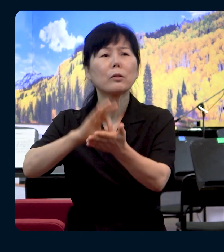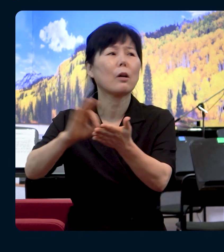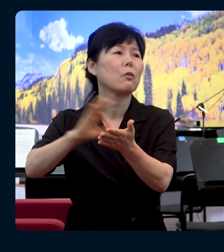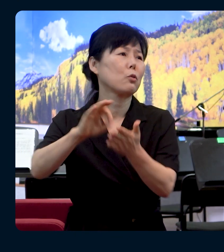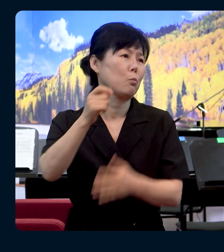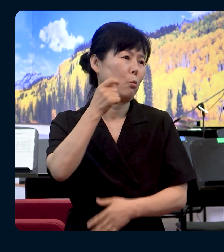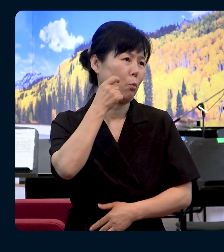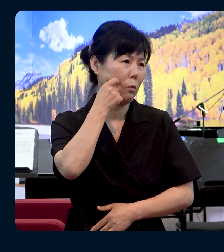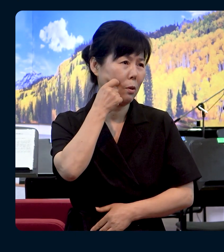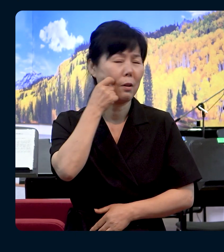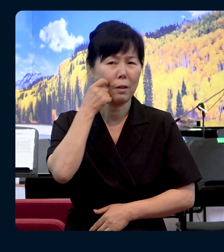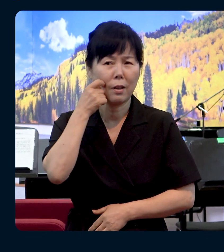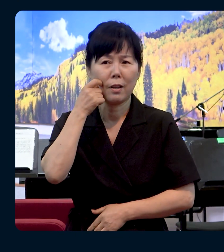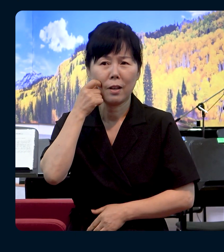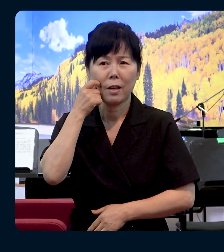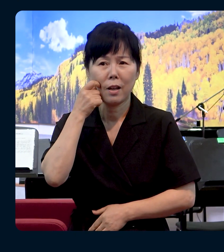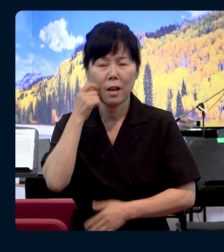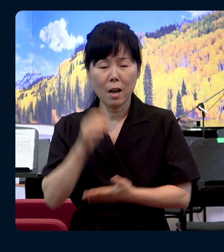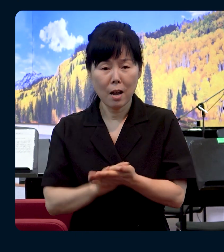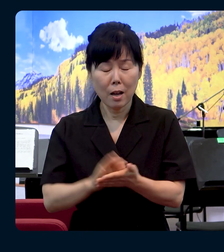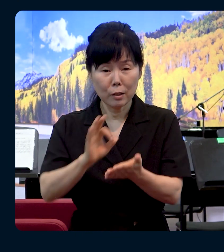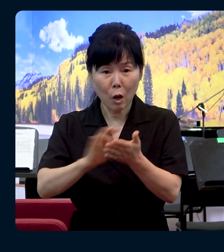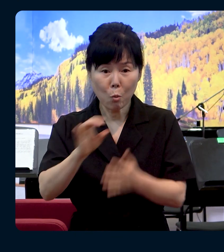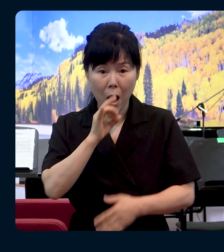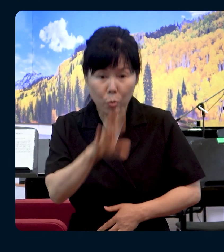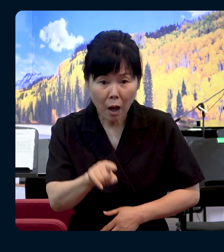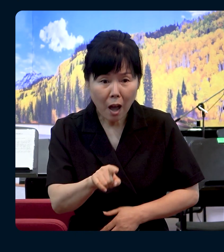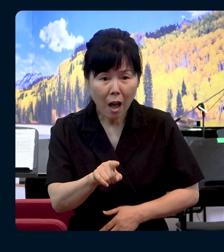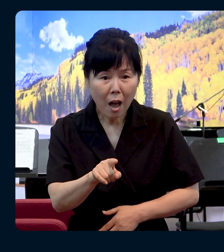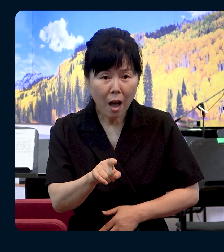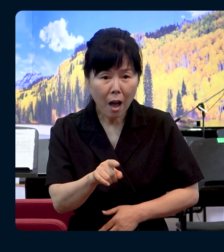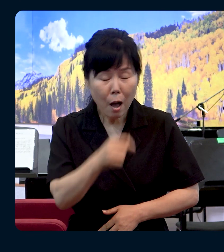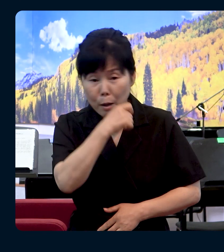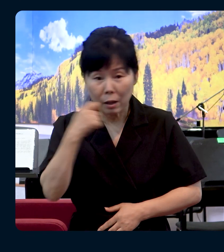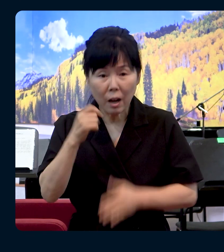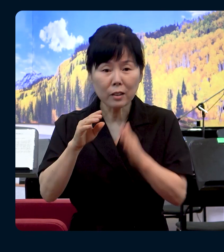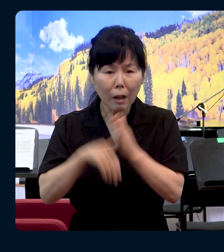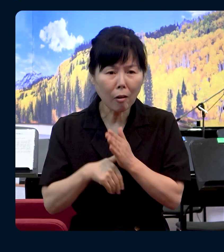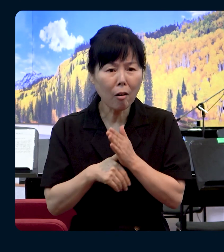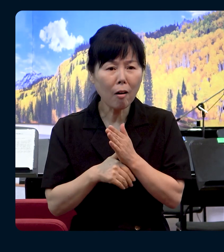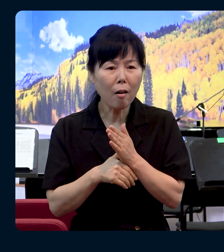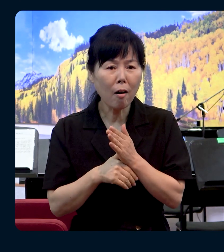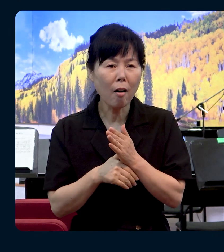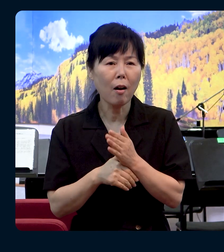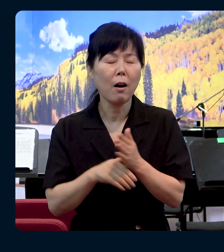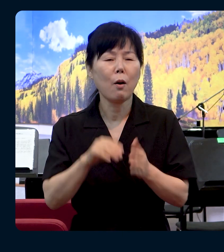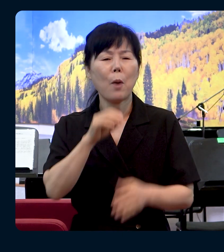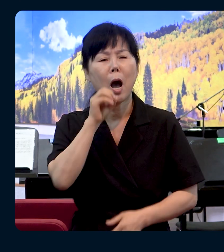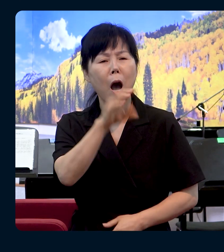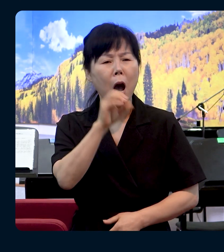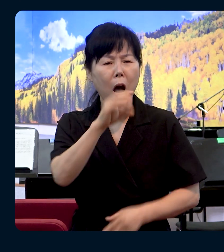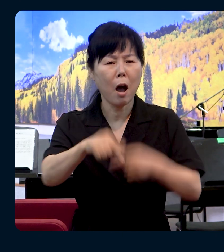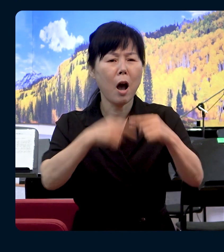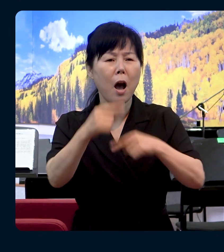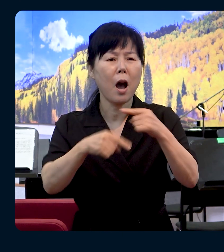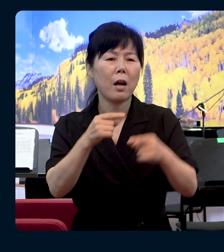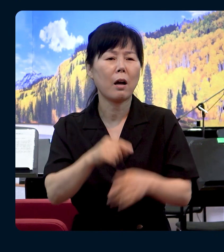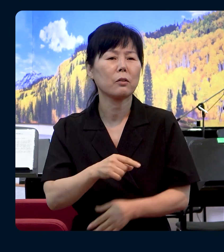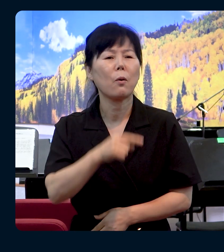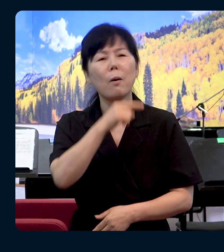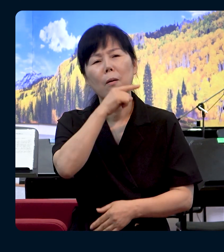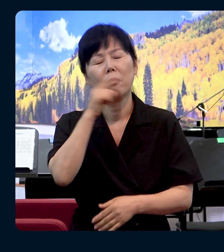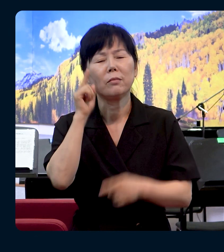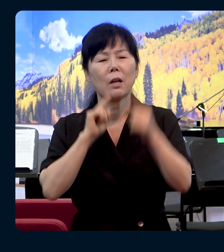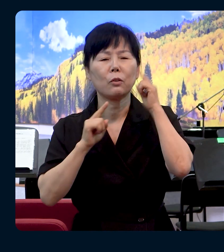거예요. 그리고 써서는 안 될 때, 또 써서는 안 되는 대상한테 그걸 막 사용하는 거예요. 그래서